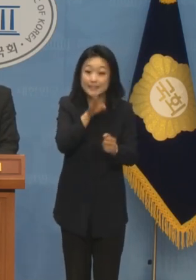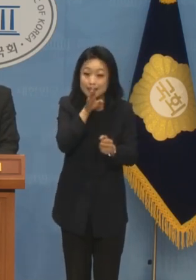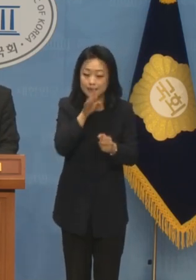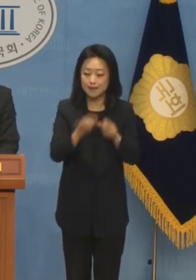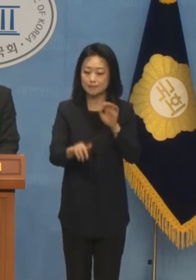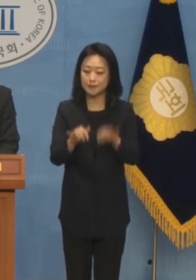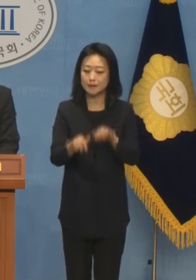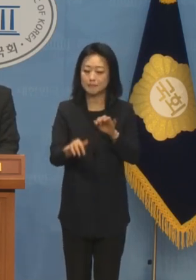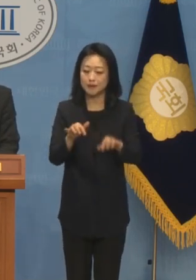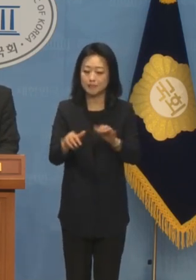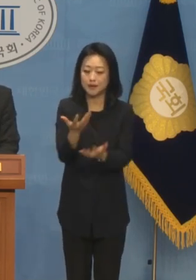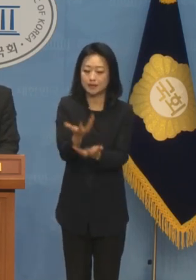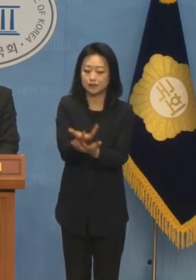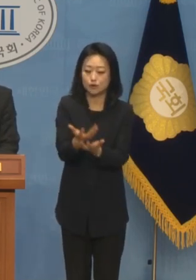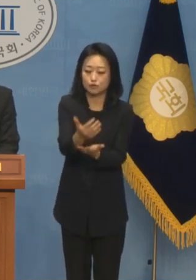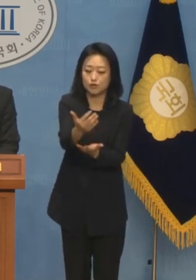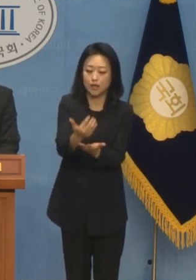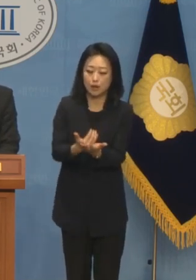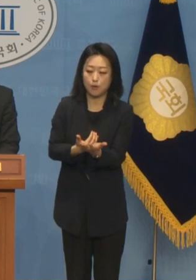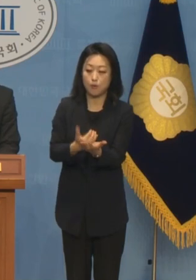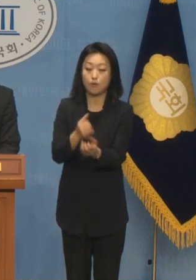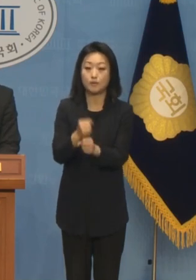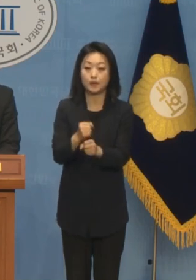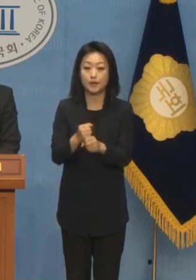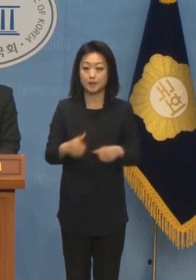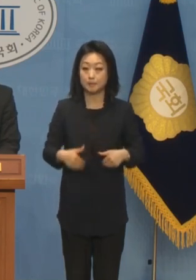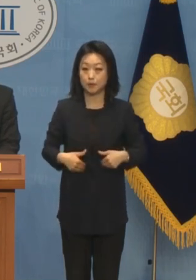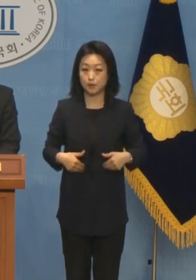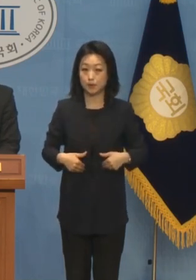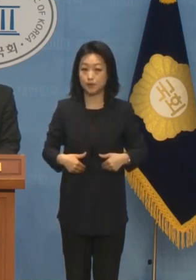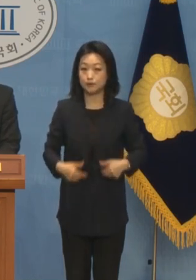남기는 것이 당연합니다. 그런데